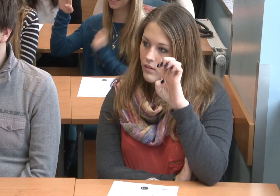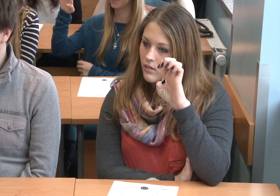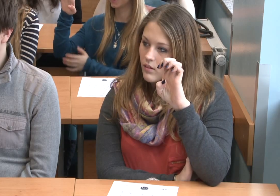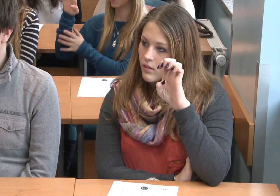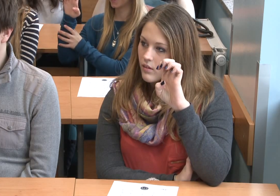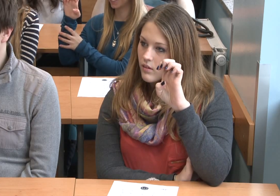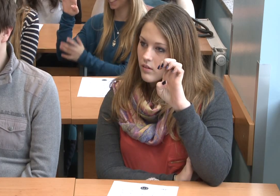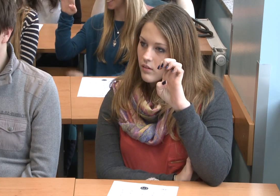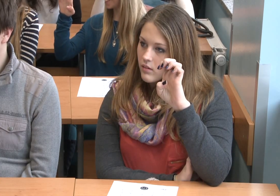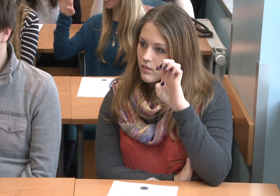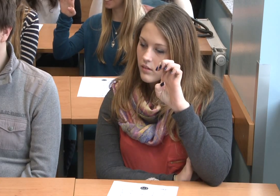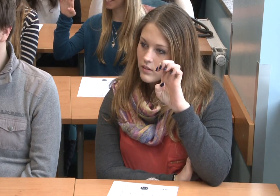Žigi, super, E.